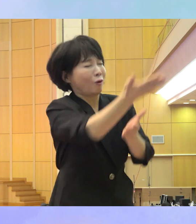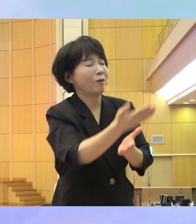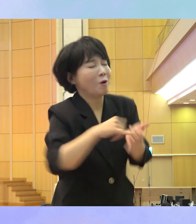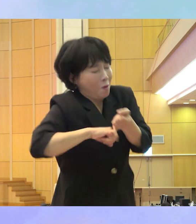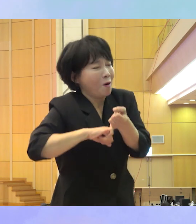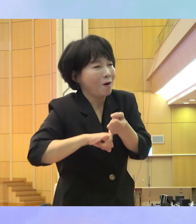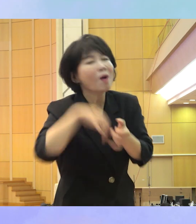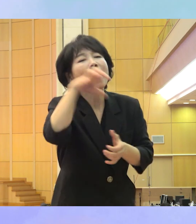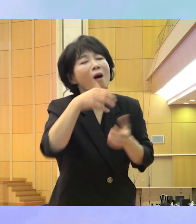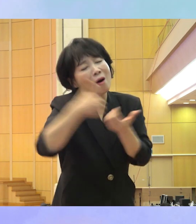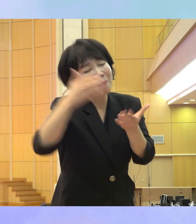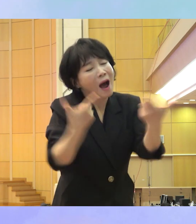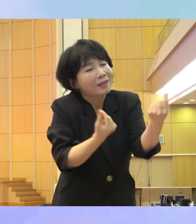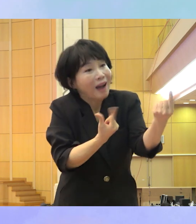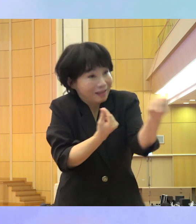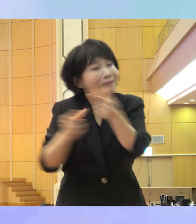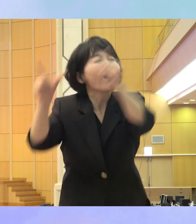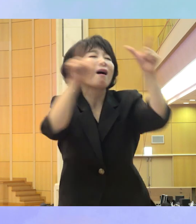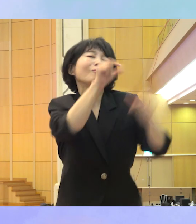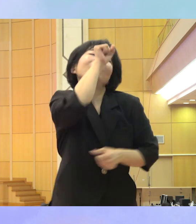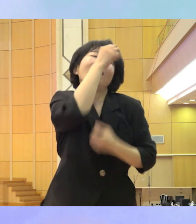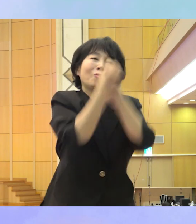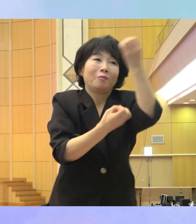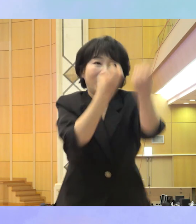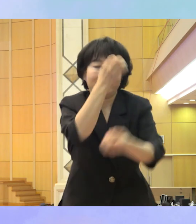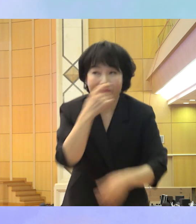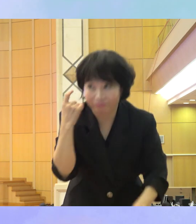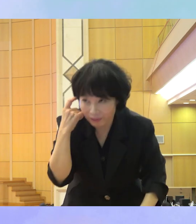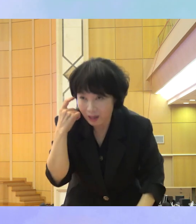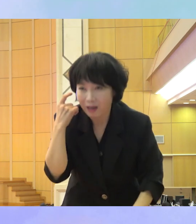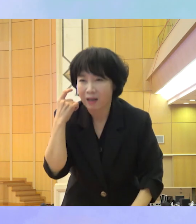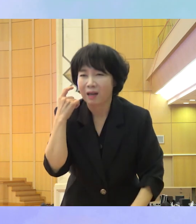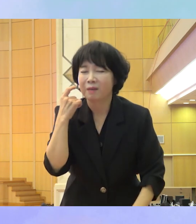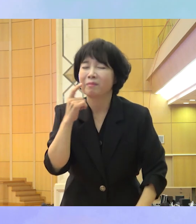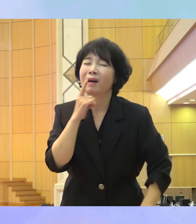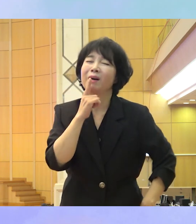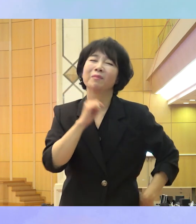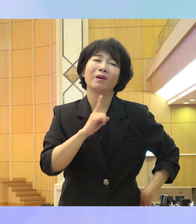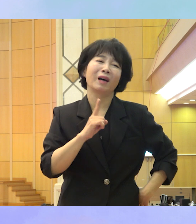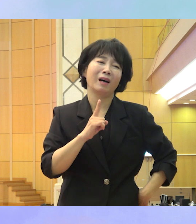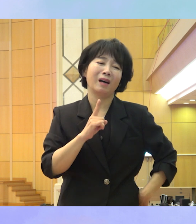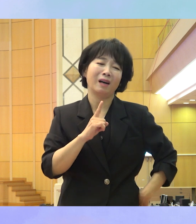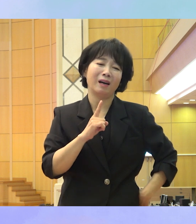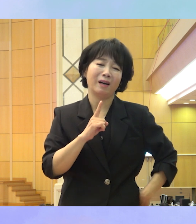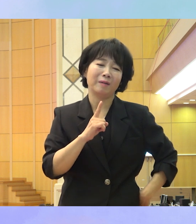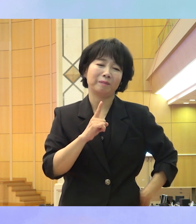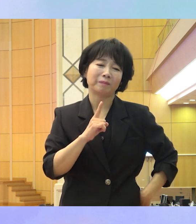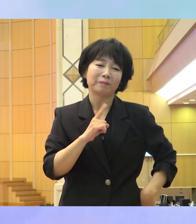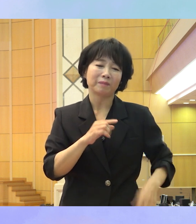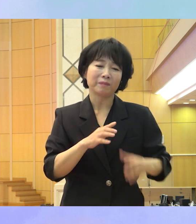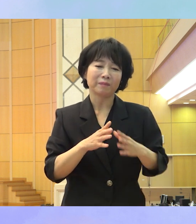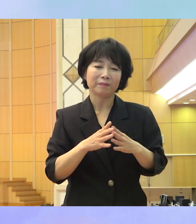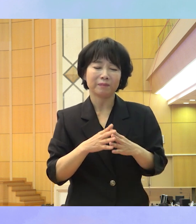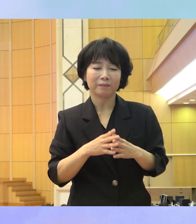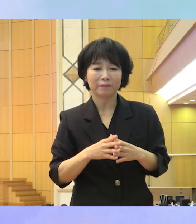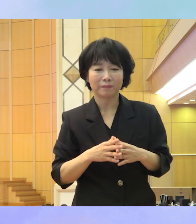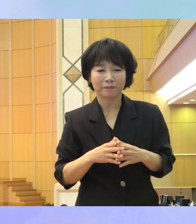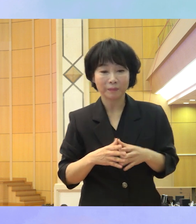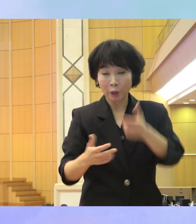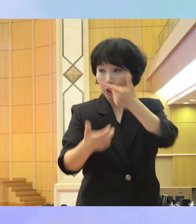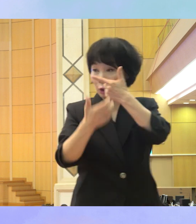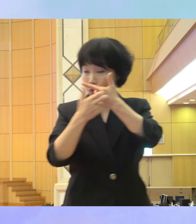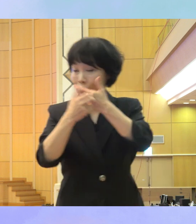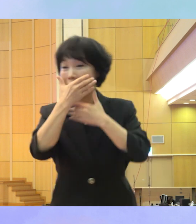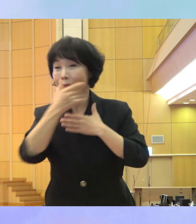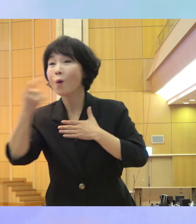그런데요, 여기 마태복음 17장의 1절부터 나온 말씀이고요, 요 똑같은 말씀을 누가복음